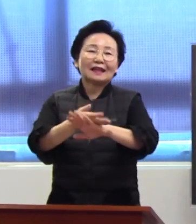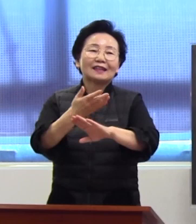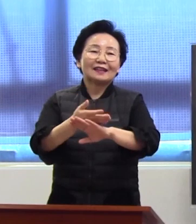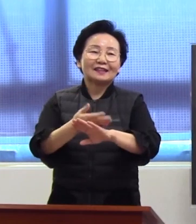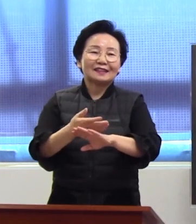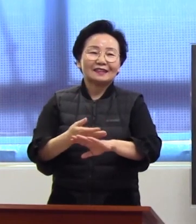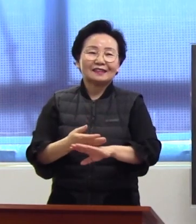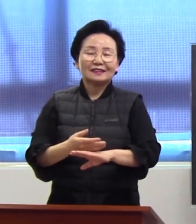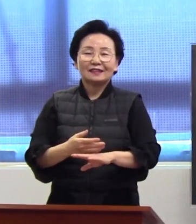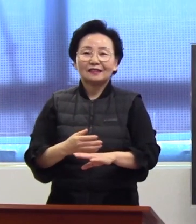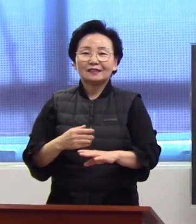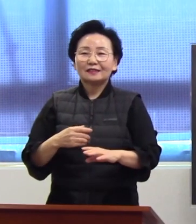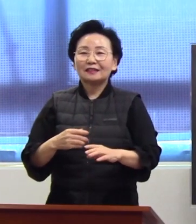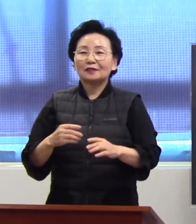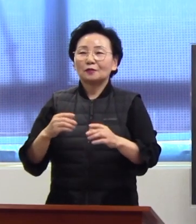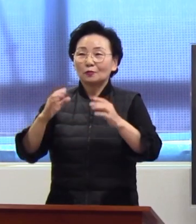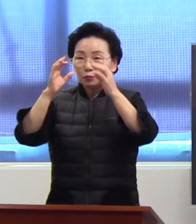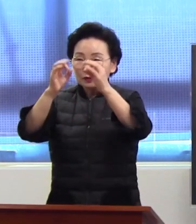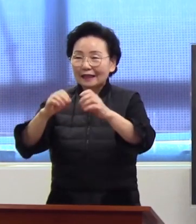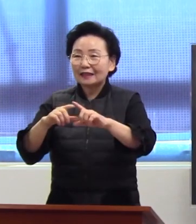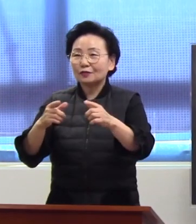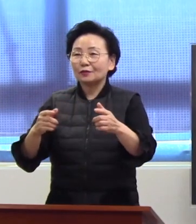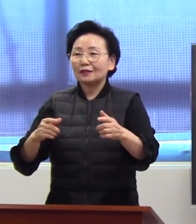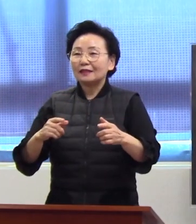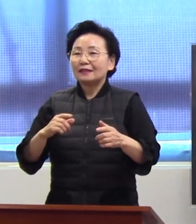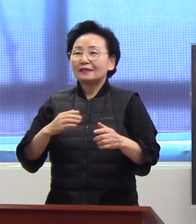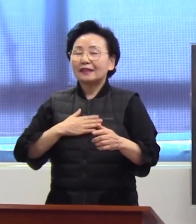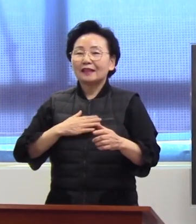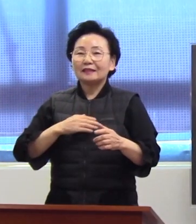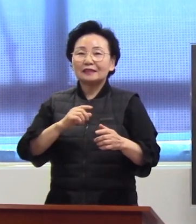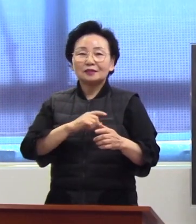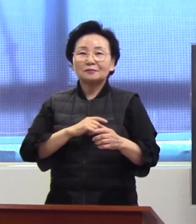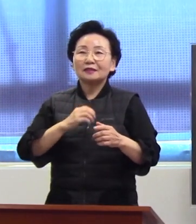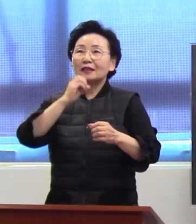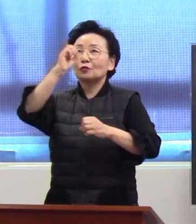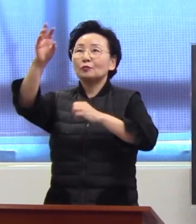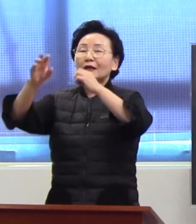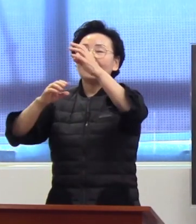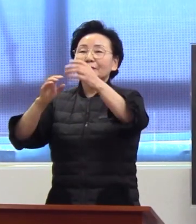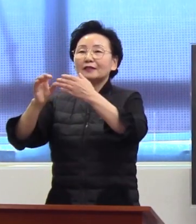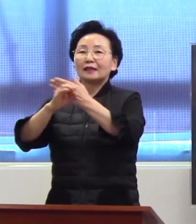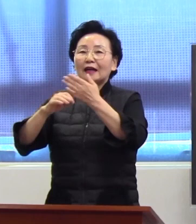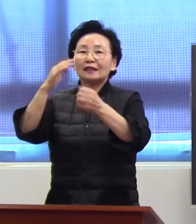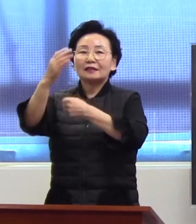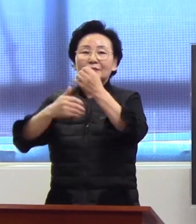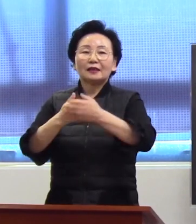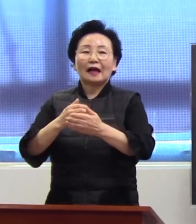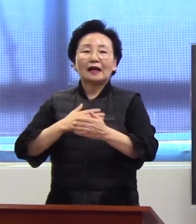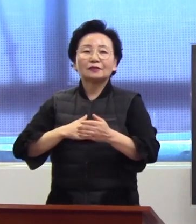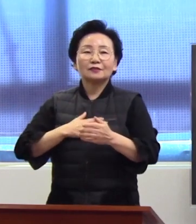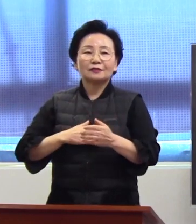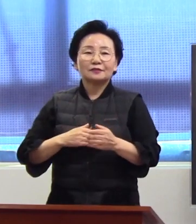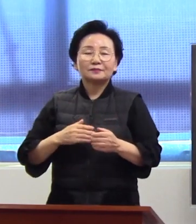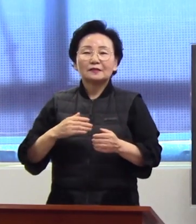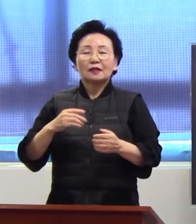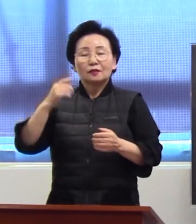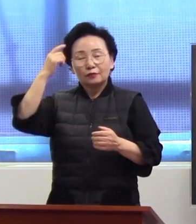달라. 그냥 보지 않아도 내가 이름 이렇게 고백하면 하나님이 아셔요.